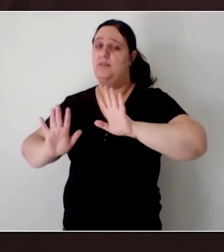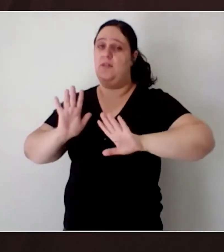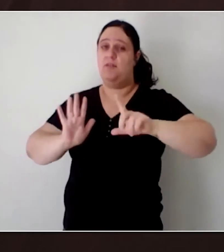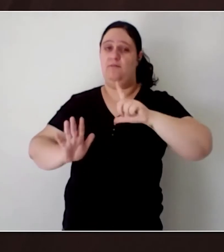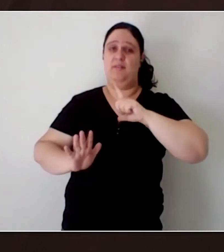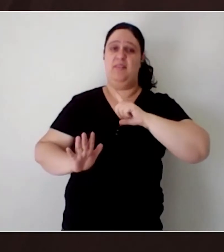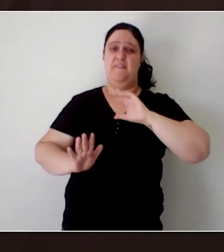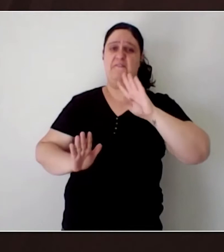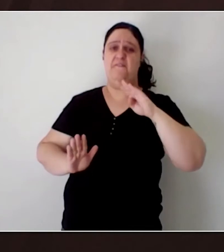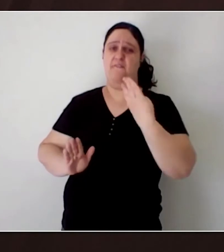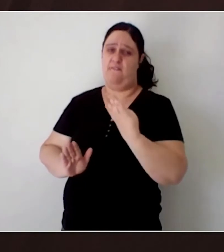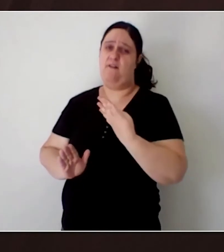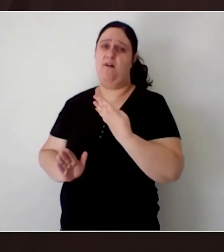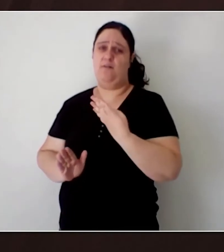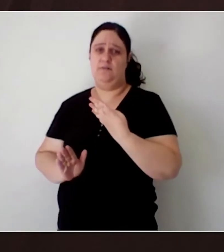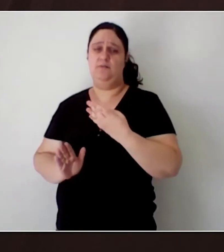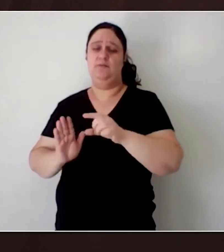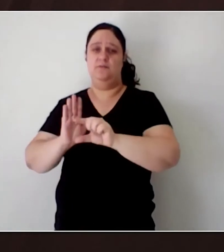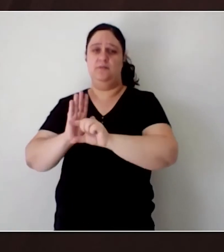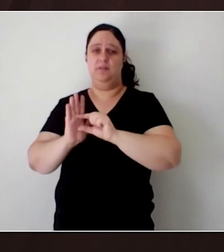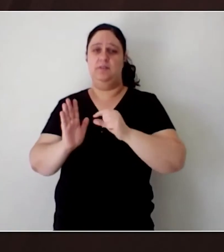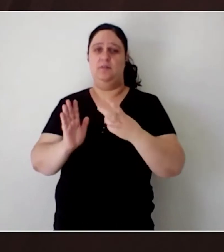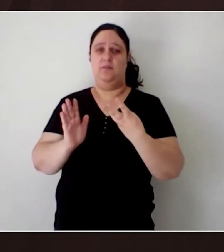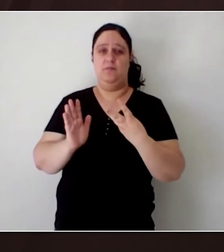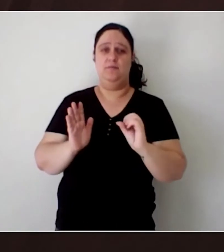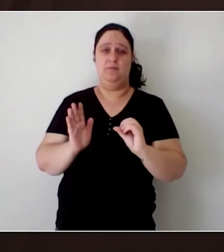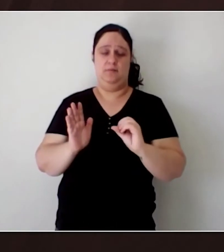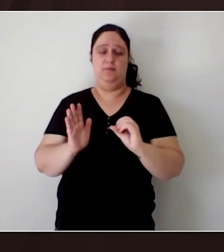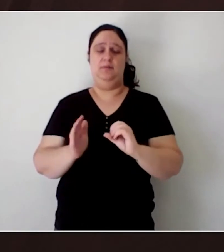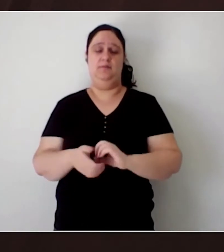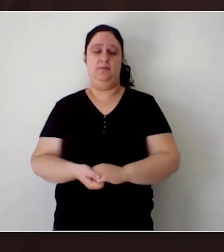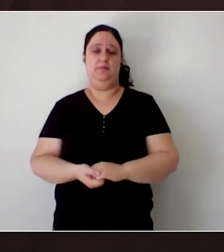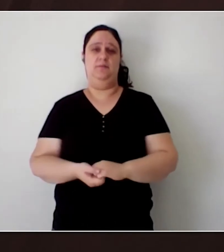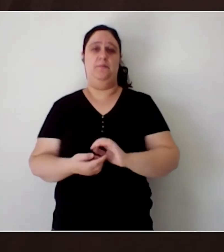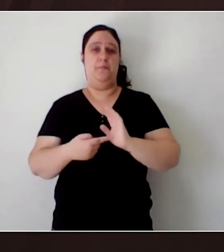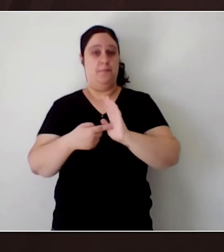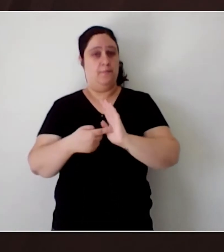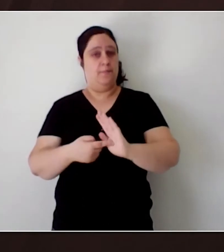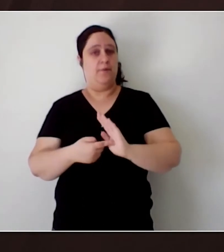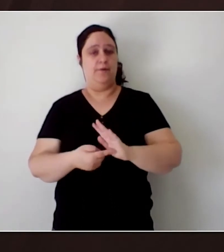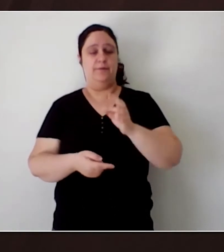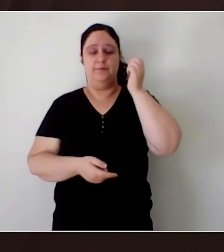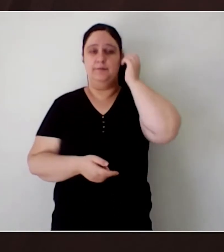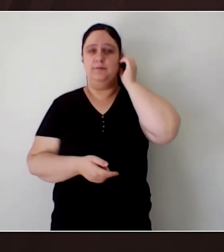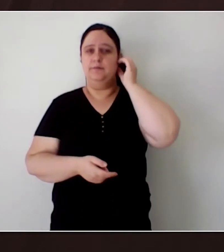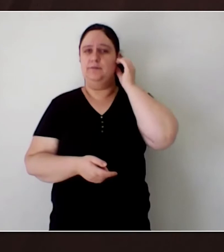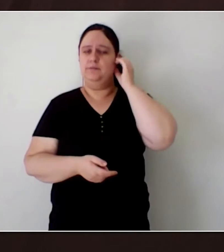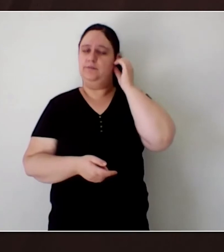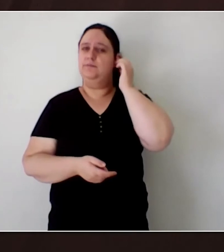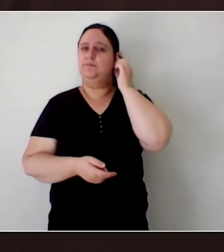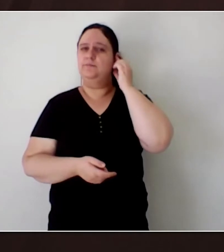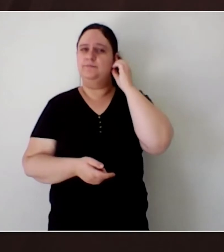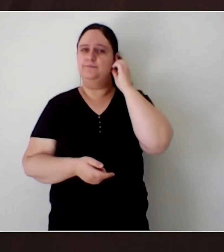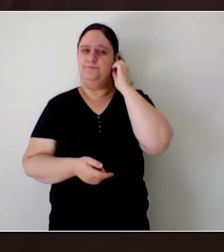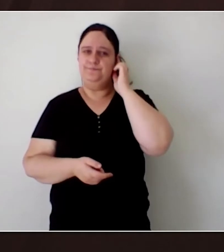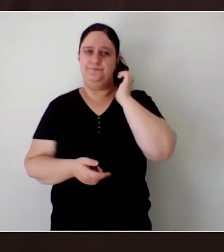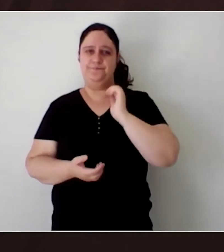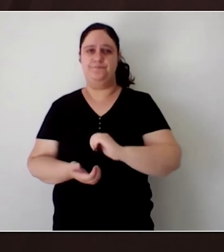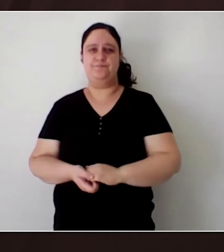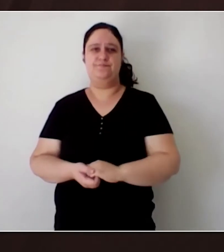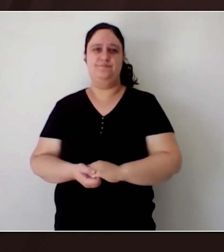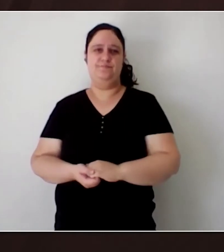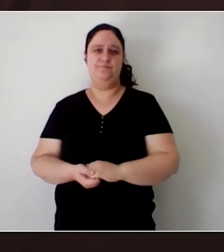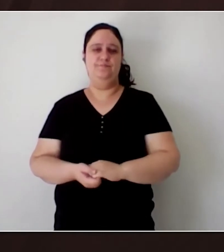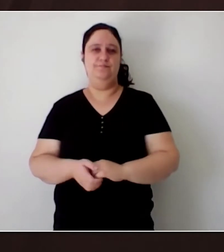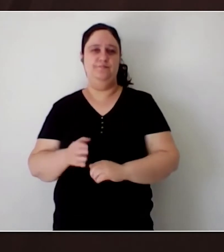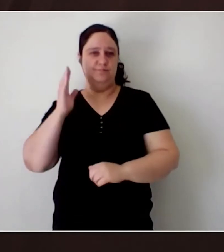E versículo 30 indica alguma coisa. E que dentre vós mesmos, irmãos, o joio